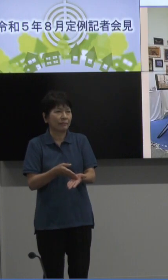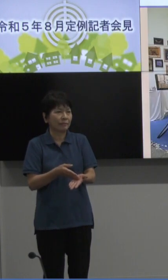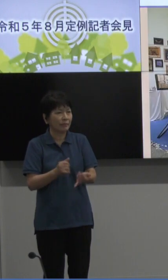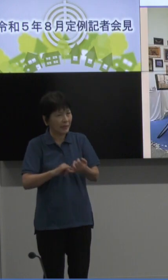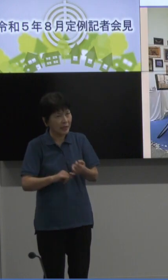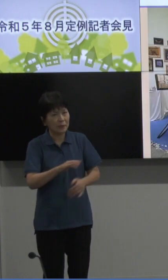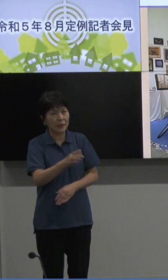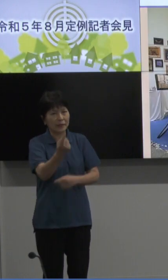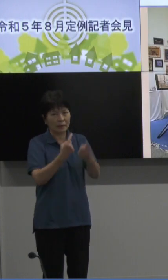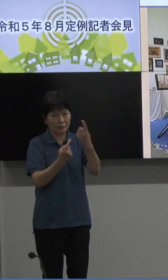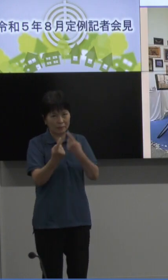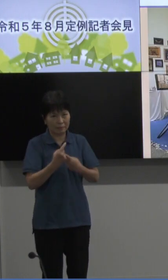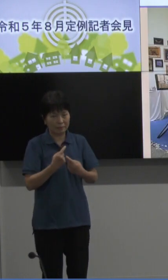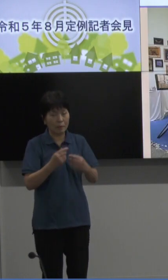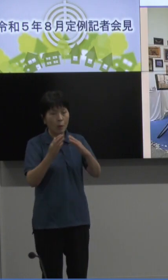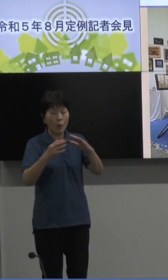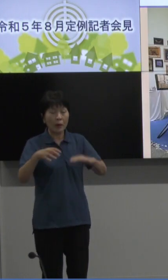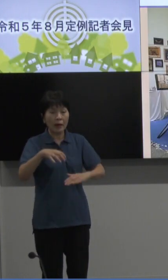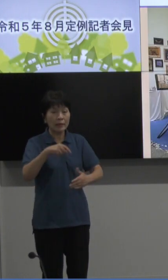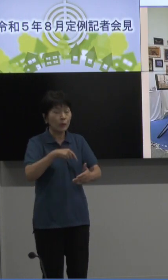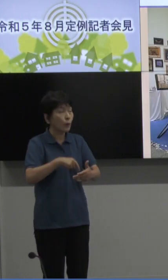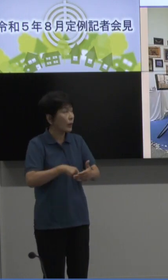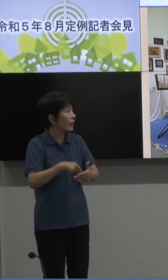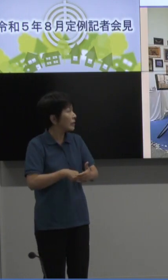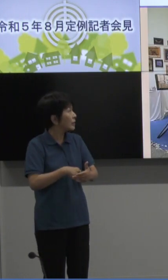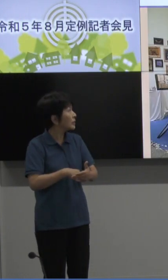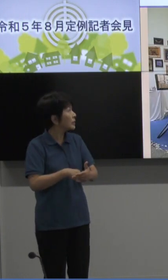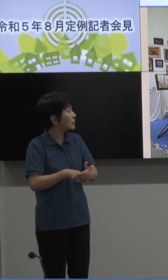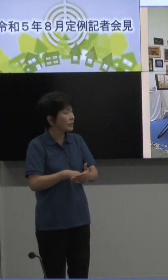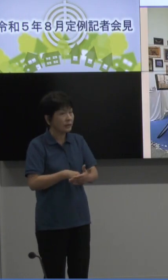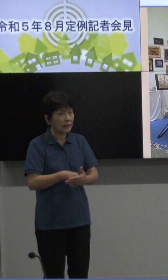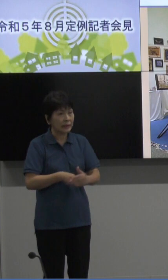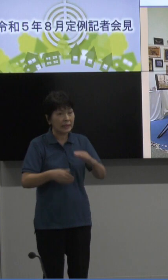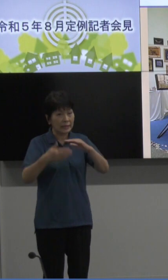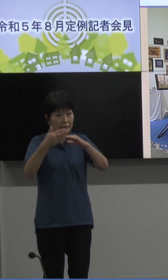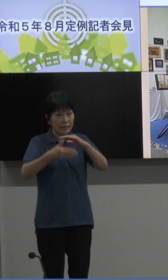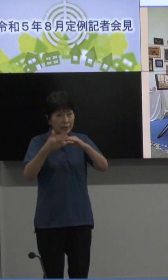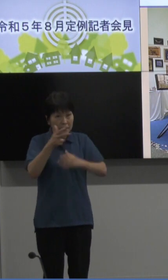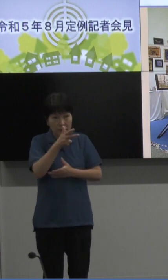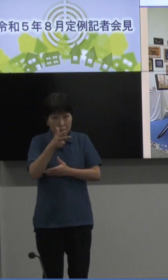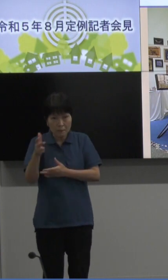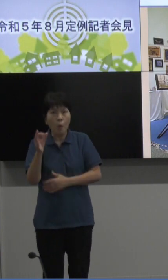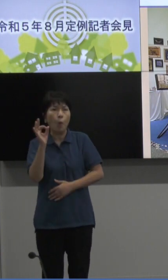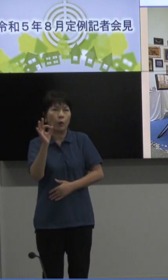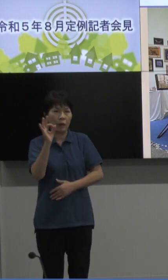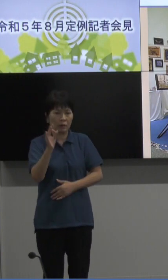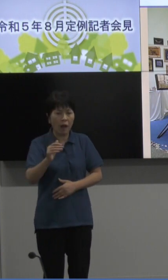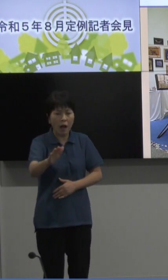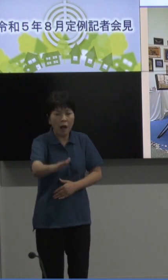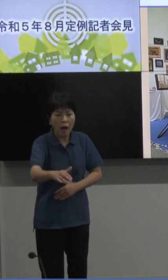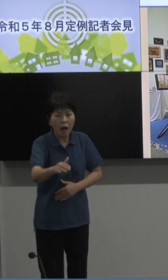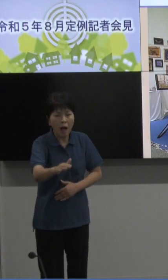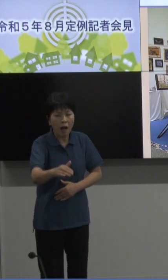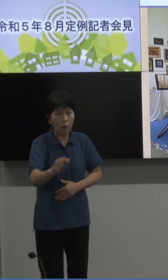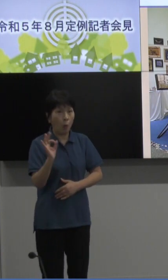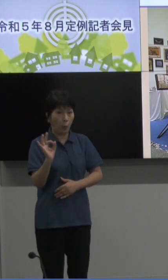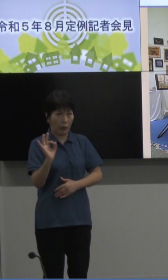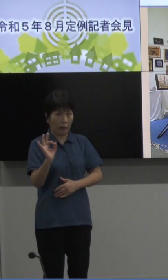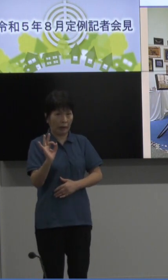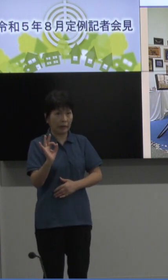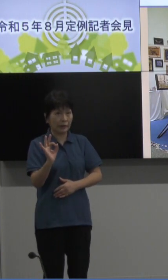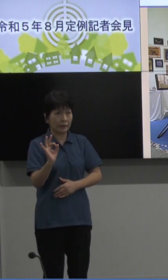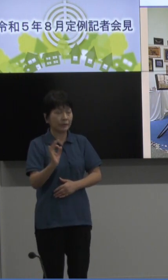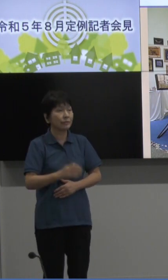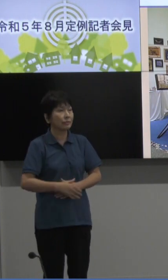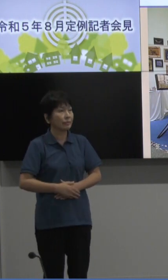して、会場内ですね、これ撮影 OK なんですよ。そして触ることができる動物たちがいるということで書